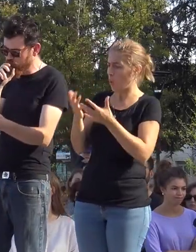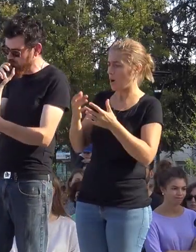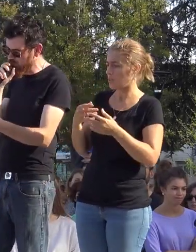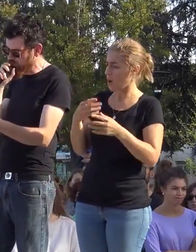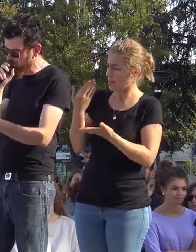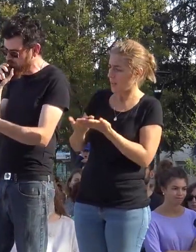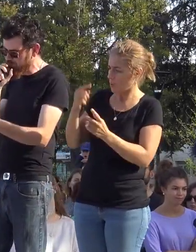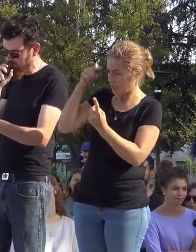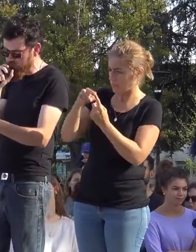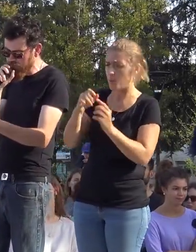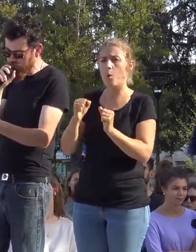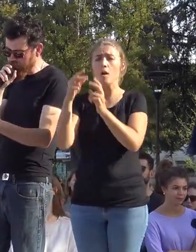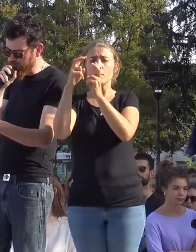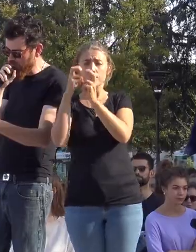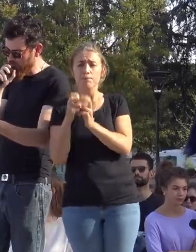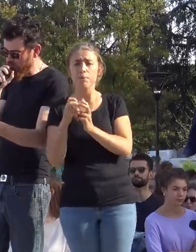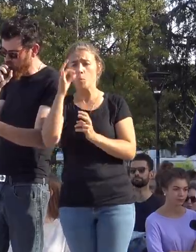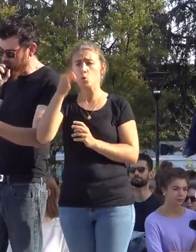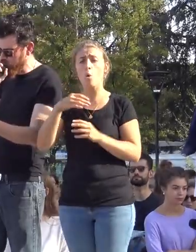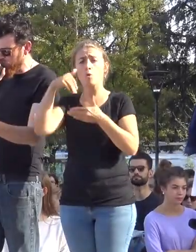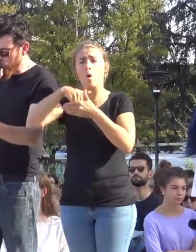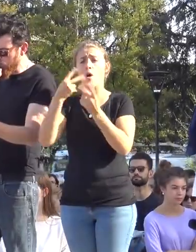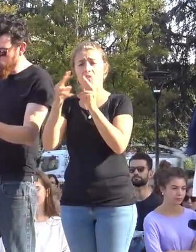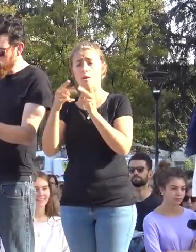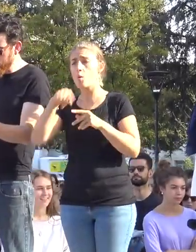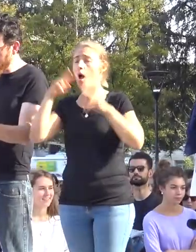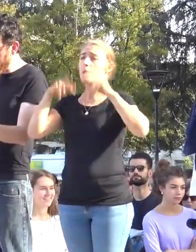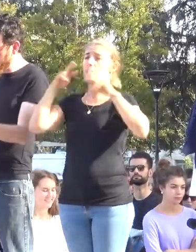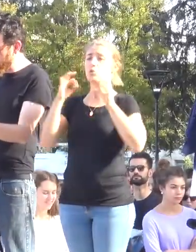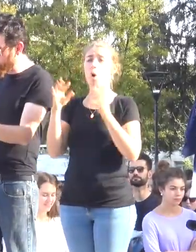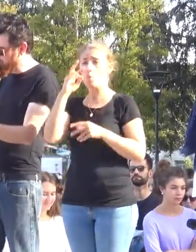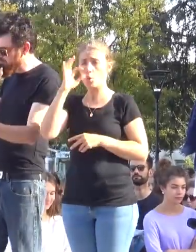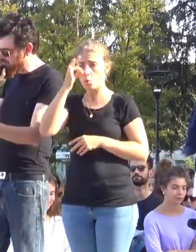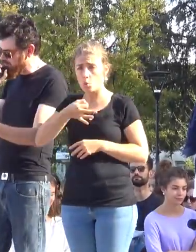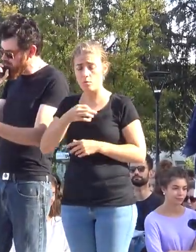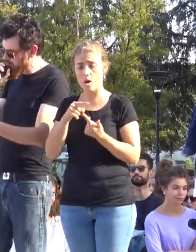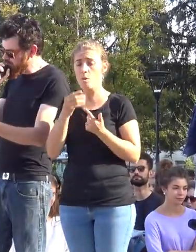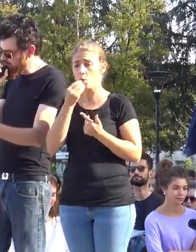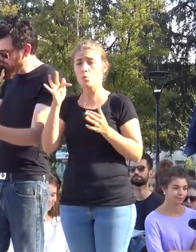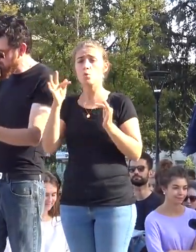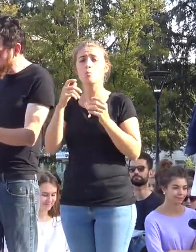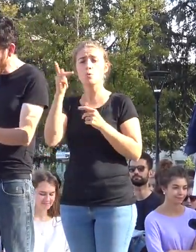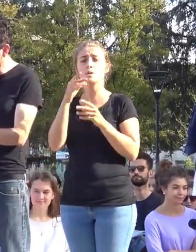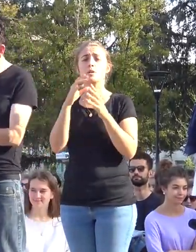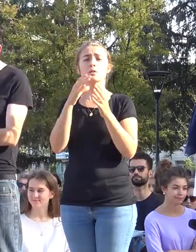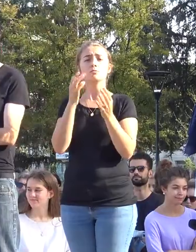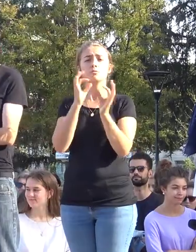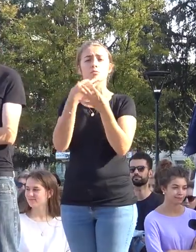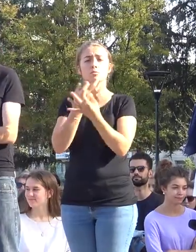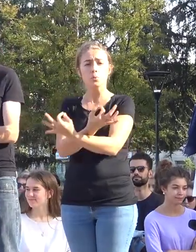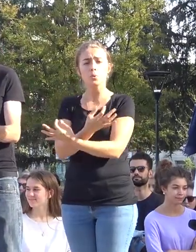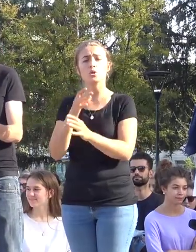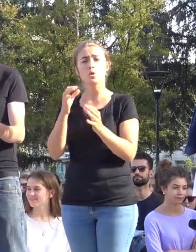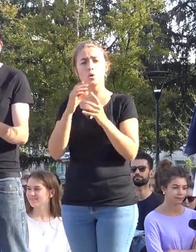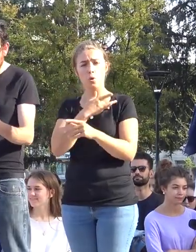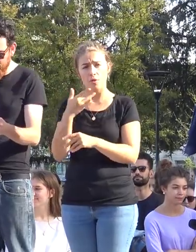la pollution atmosphérique dans nos villes et respirer un air moins pollué, de disposer d'une nourriture plus saine, de vivre dans un monde plus stable et plus